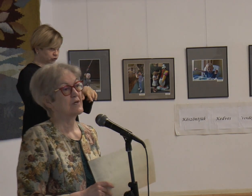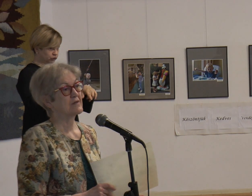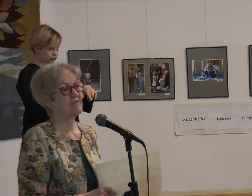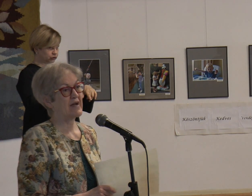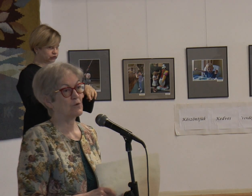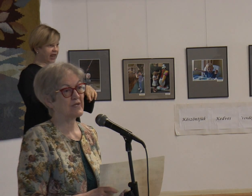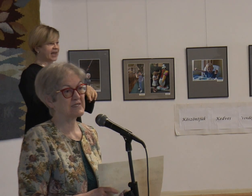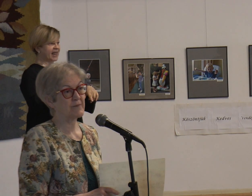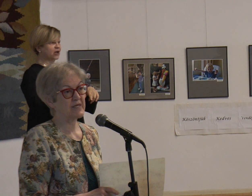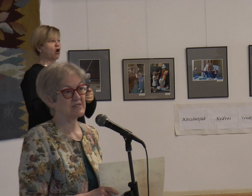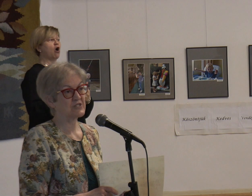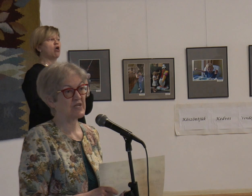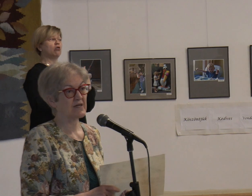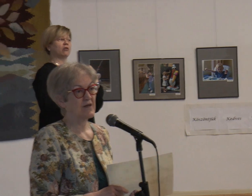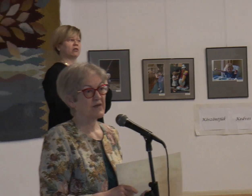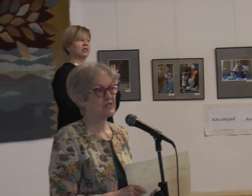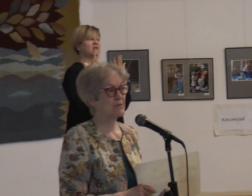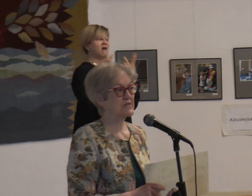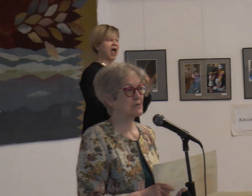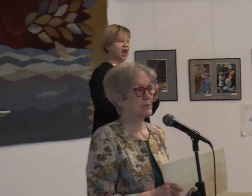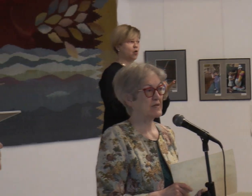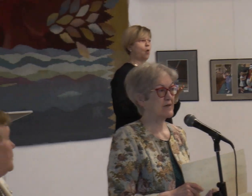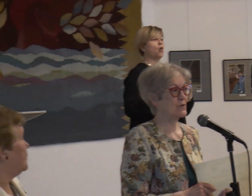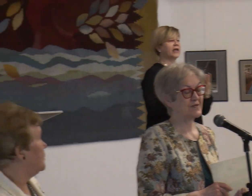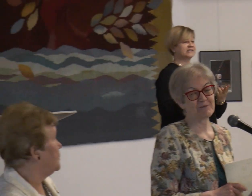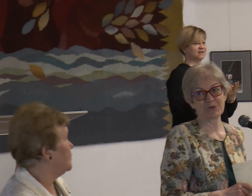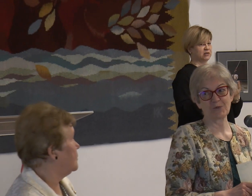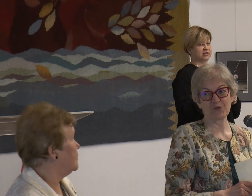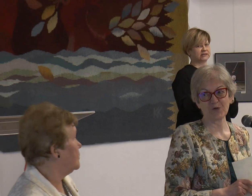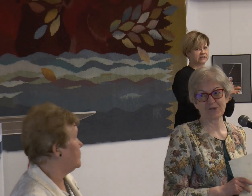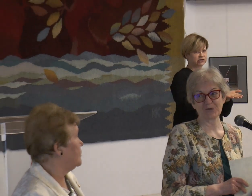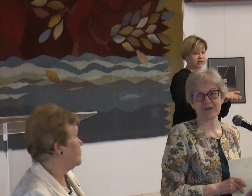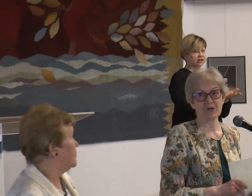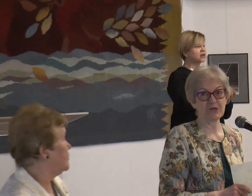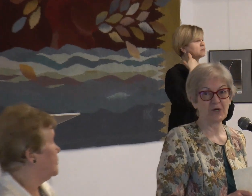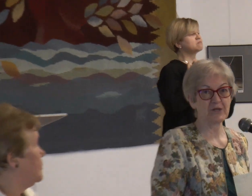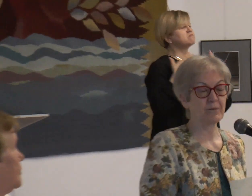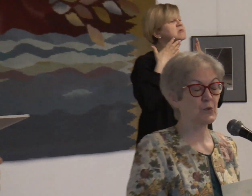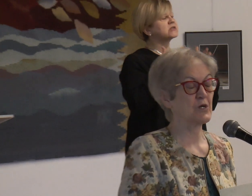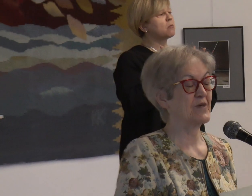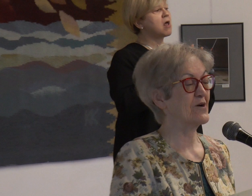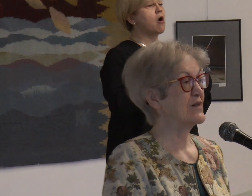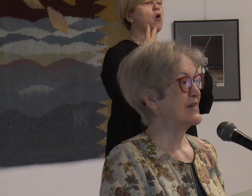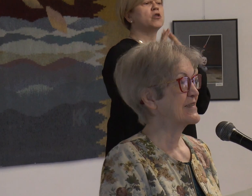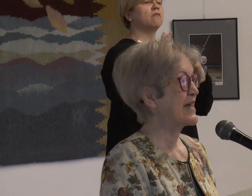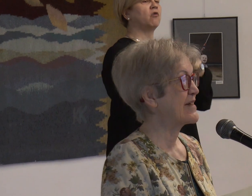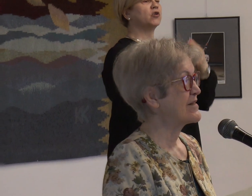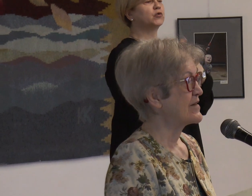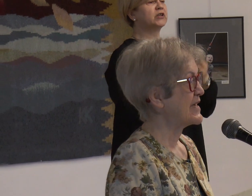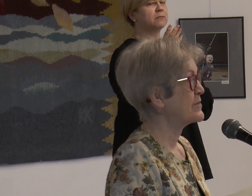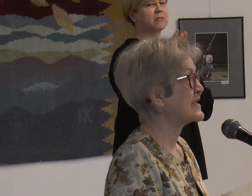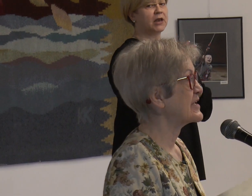a kiváló kezdeményezésnek, és én bízom benne, hogy nem tudom, hogy folytatódik majd a mai nap programja,